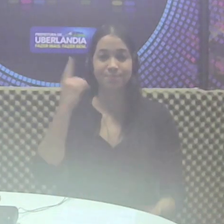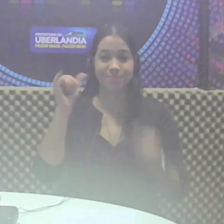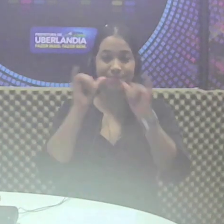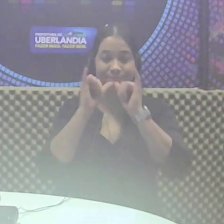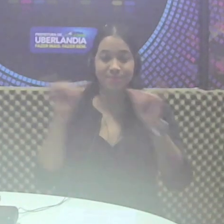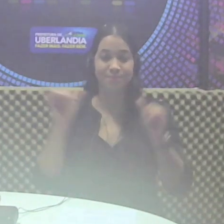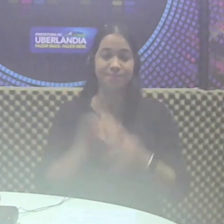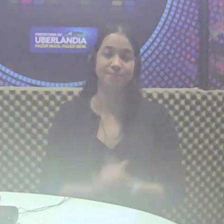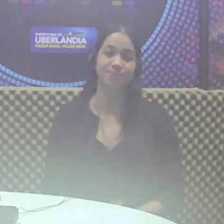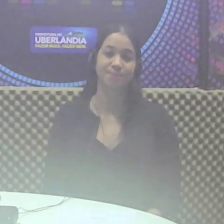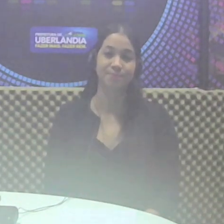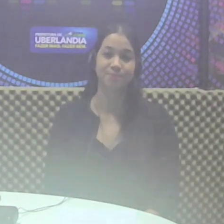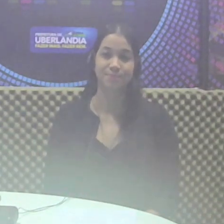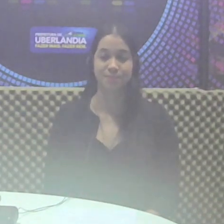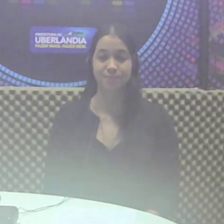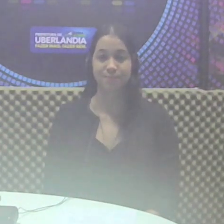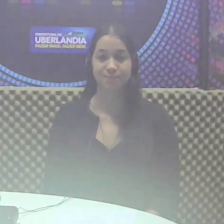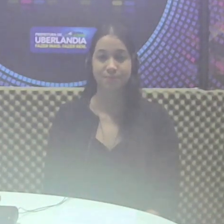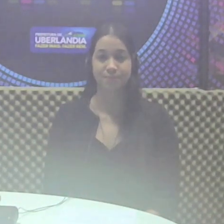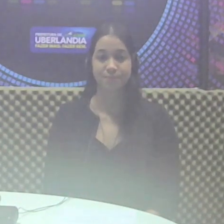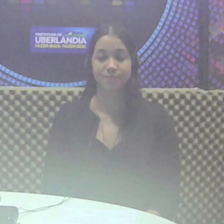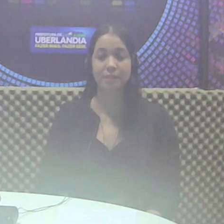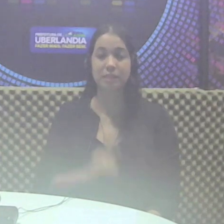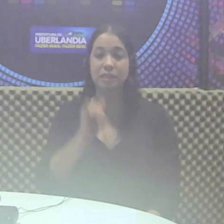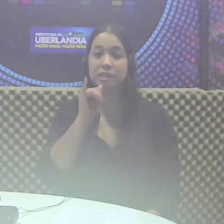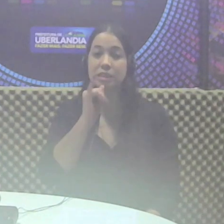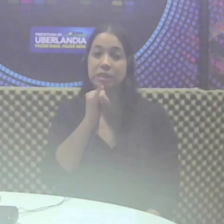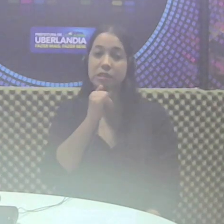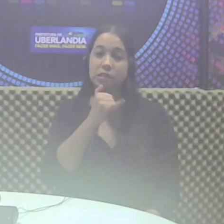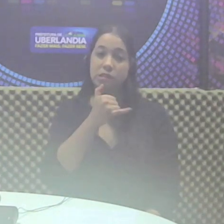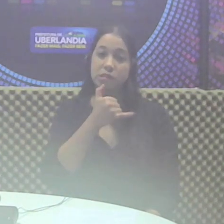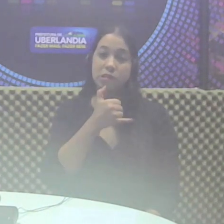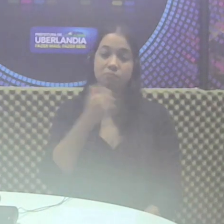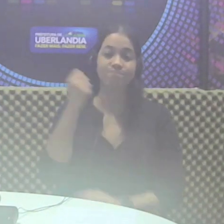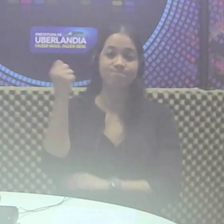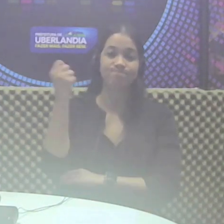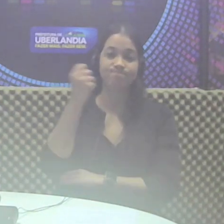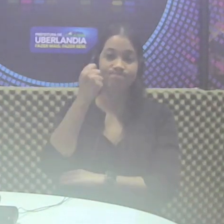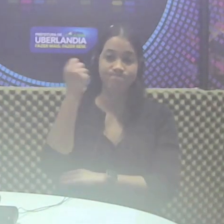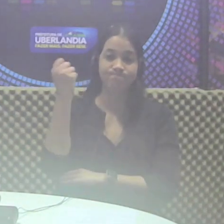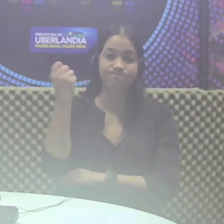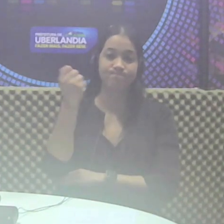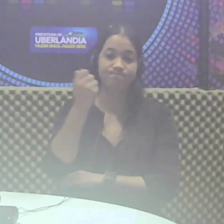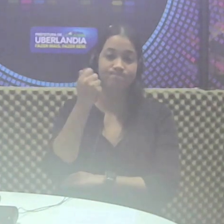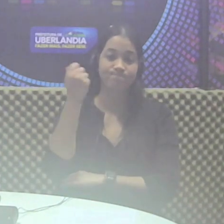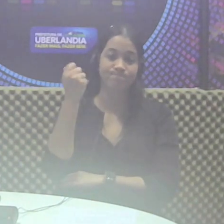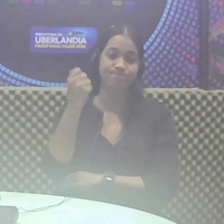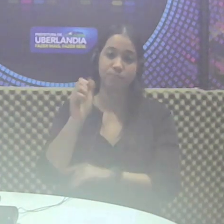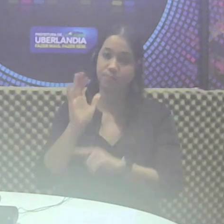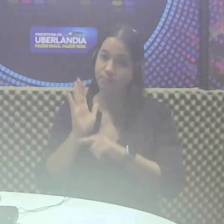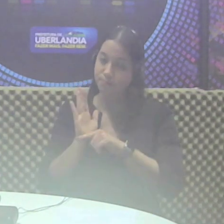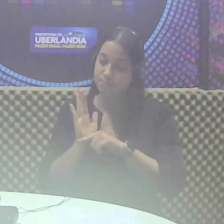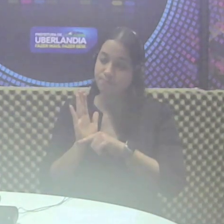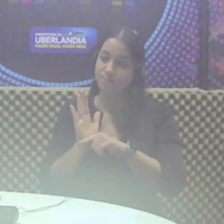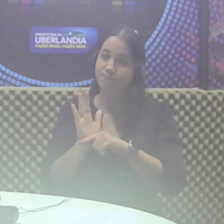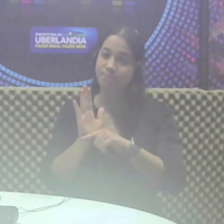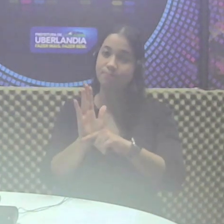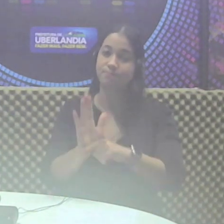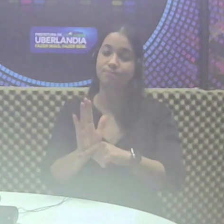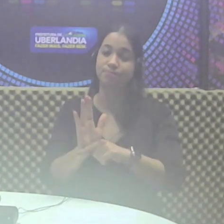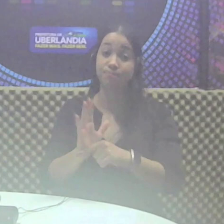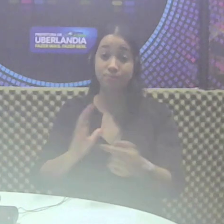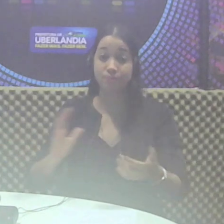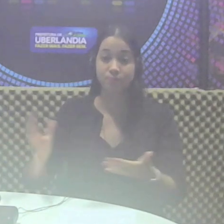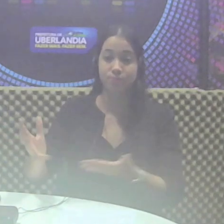de notícias. A triste situação que o Rio Grande do Sul enfrenta pode ser amenizada com a sua ajuda. Estamos